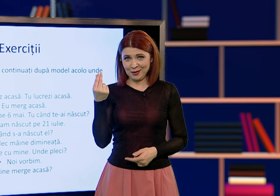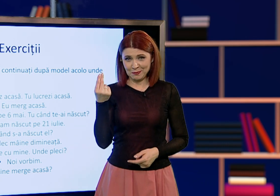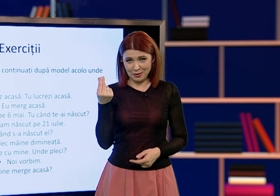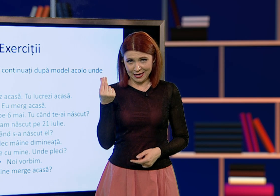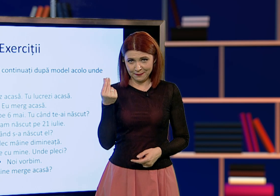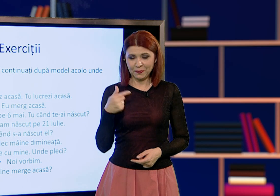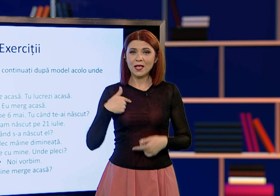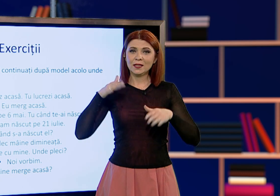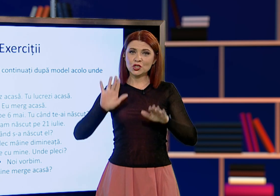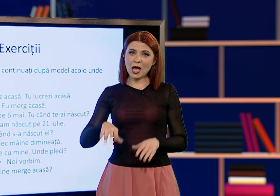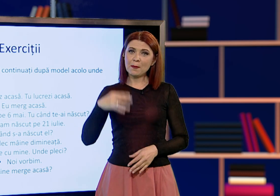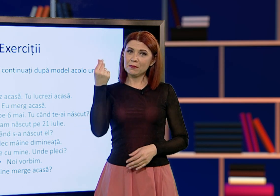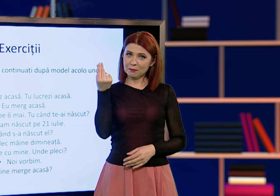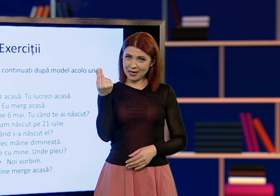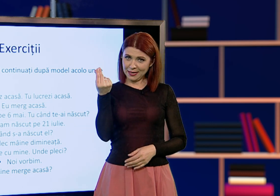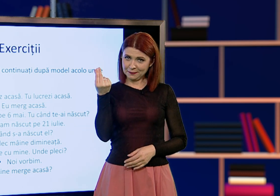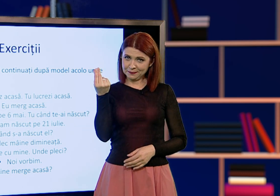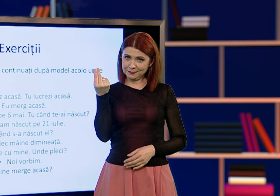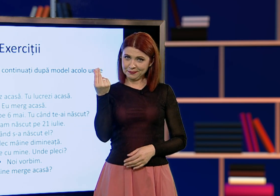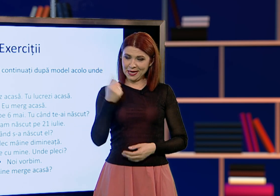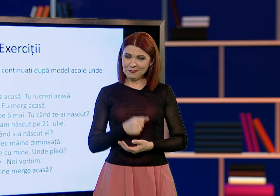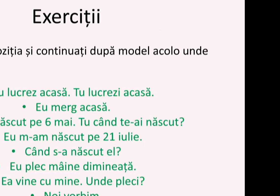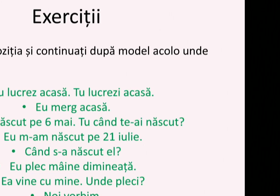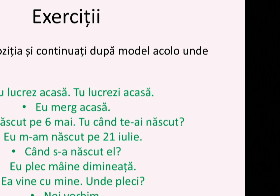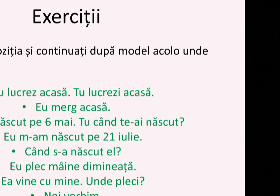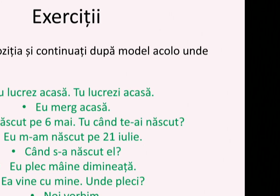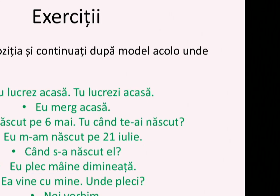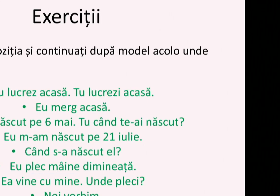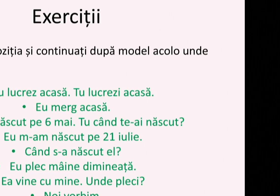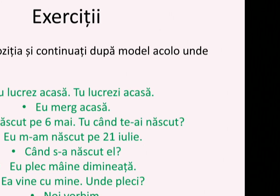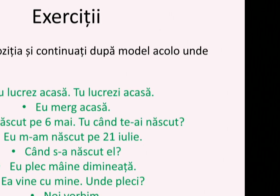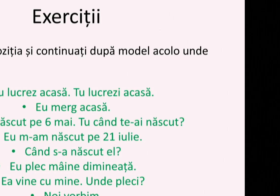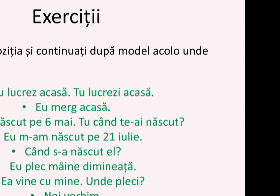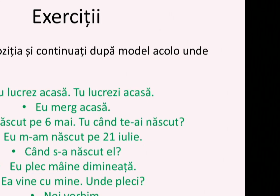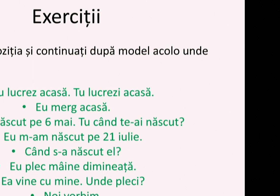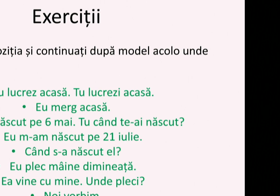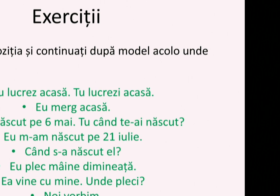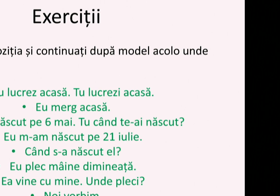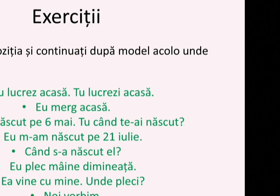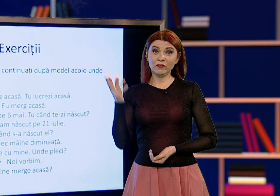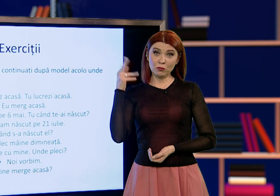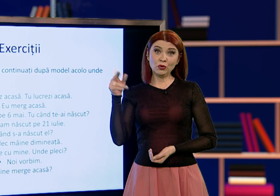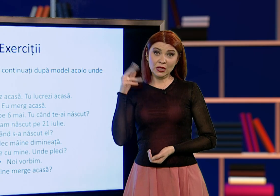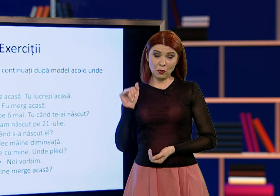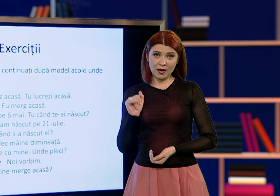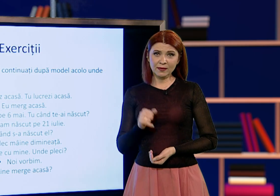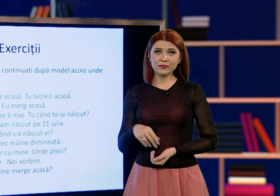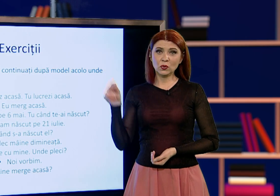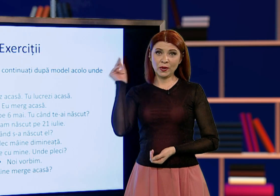bani Deci am bani bine da vom continua cu